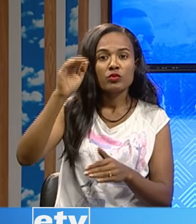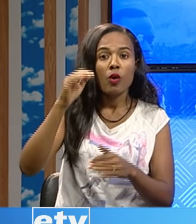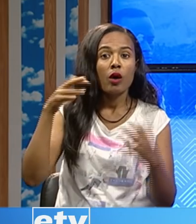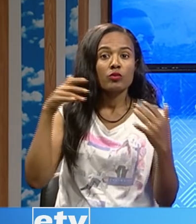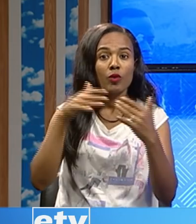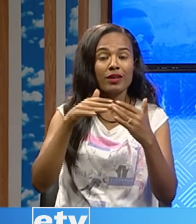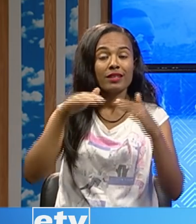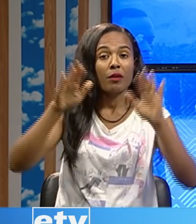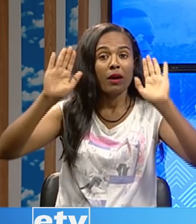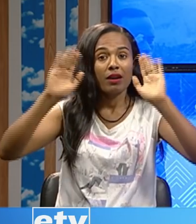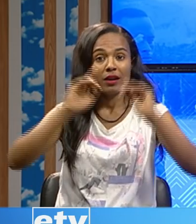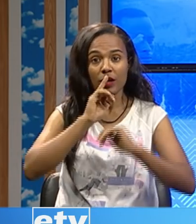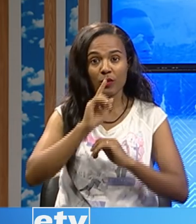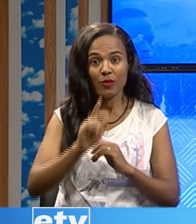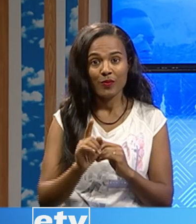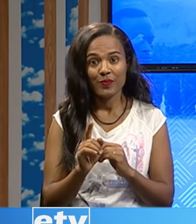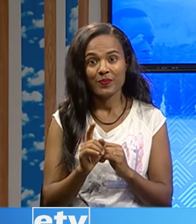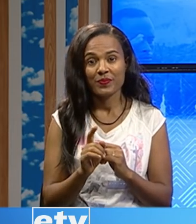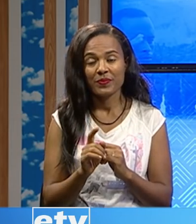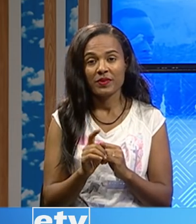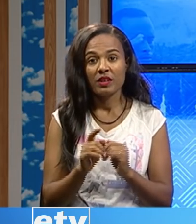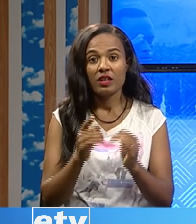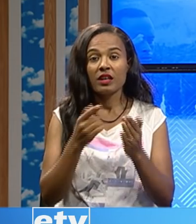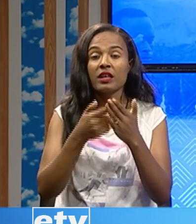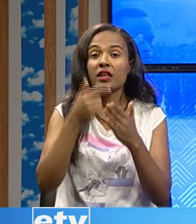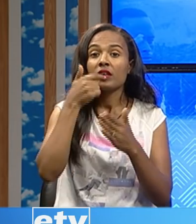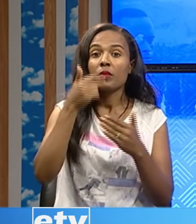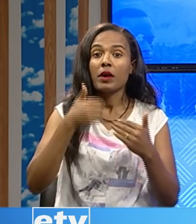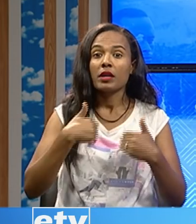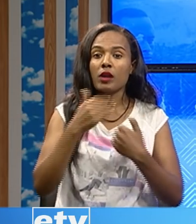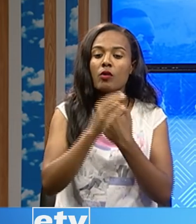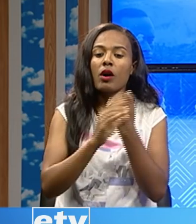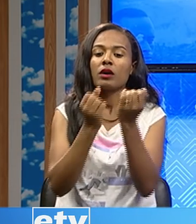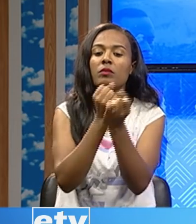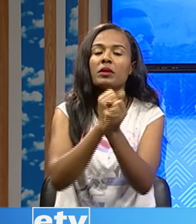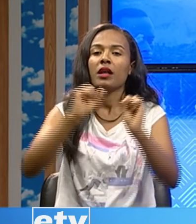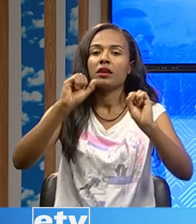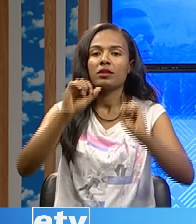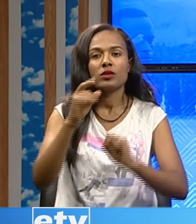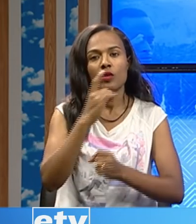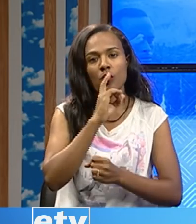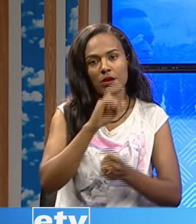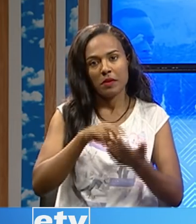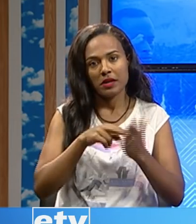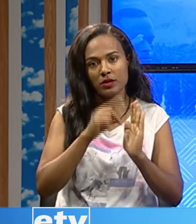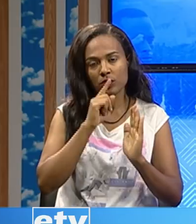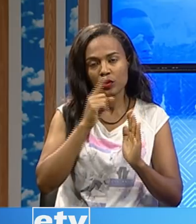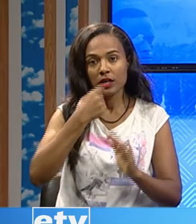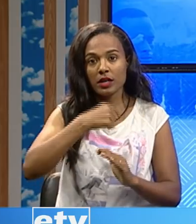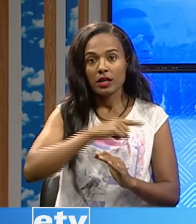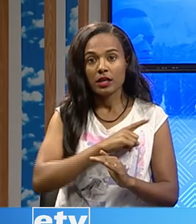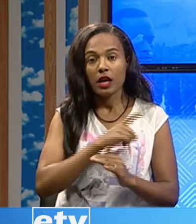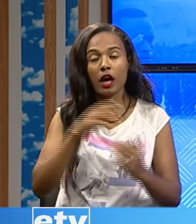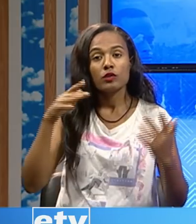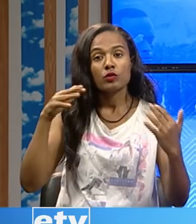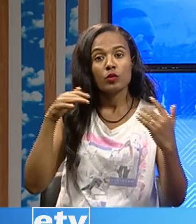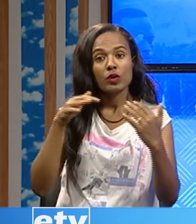ምን ማን ይጠብቃል እየተባለ ያለው አገር መታደክ ስለሆነ ማለት ነው እኛ